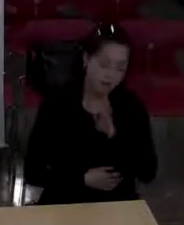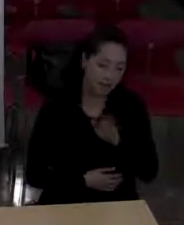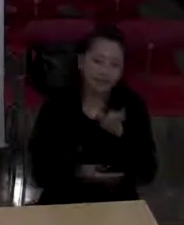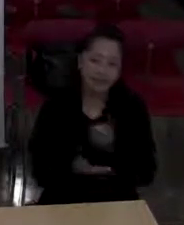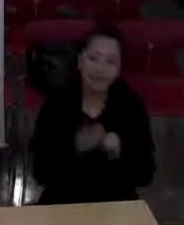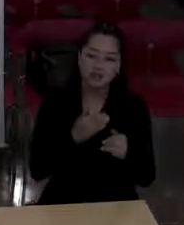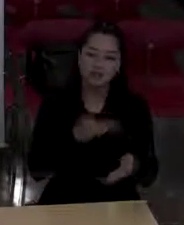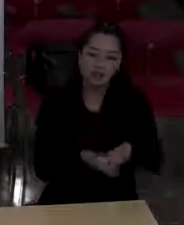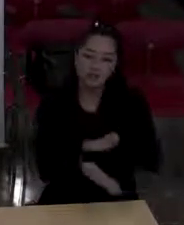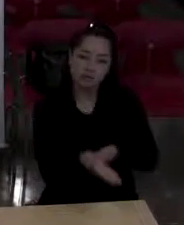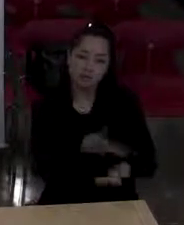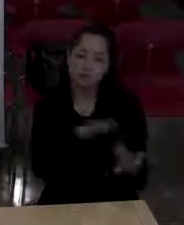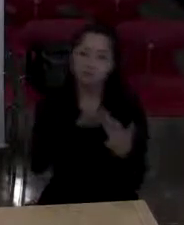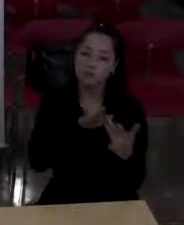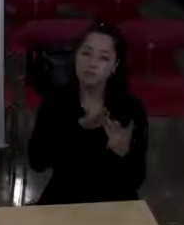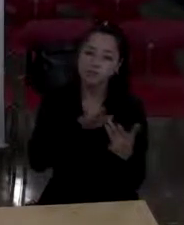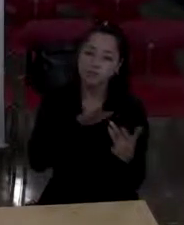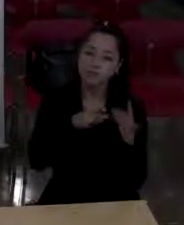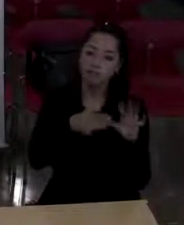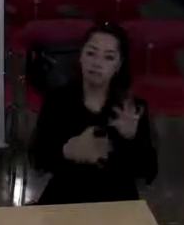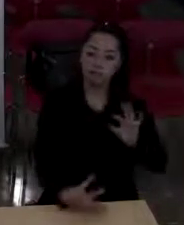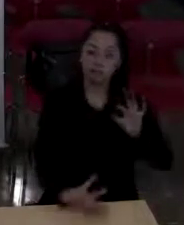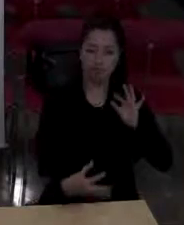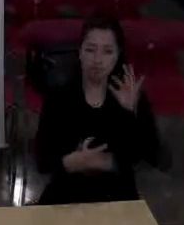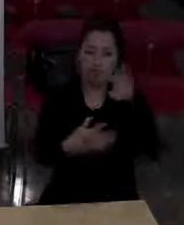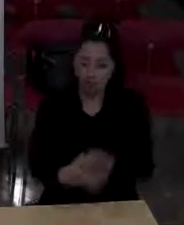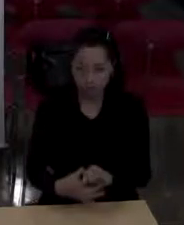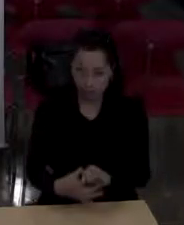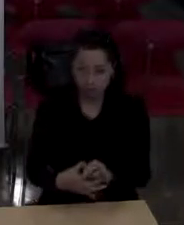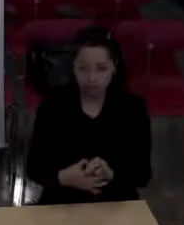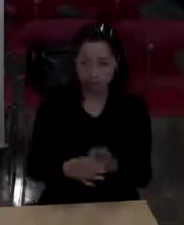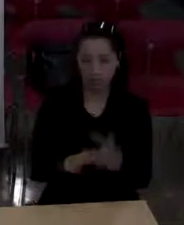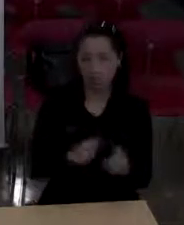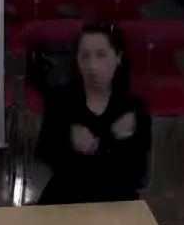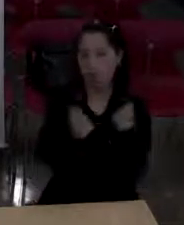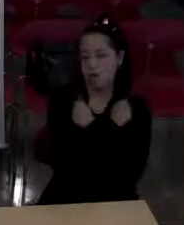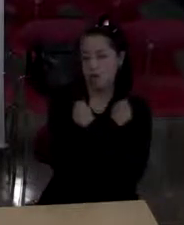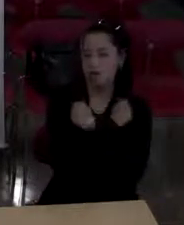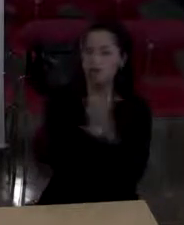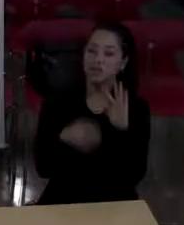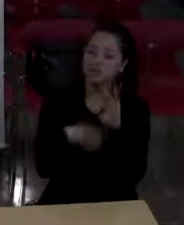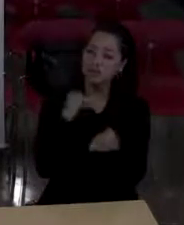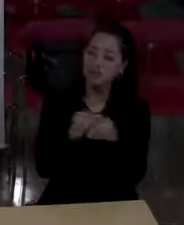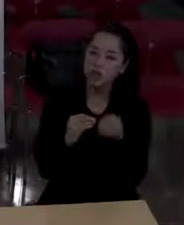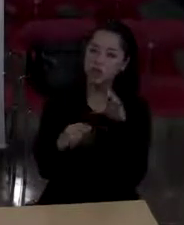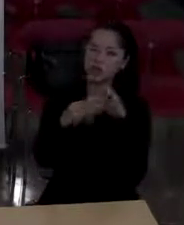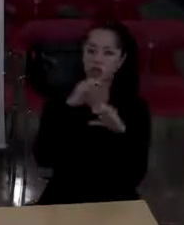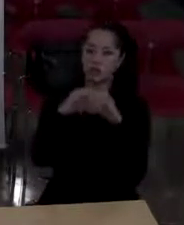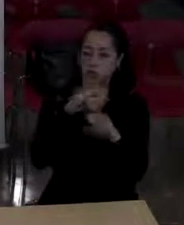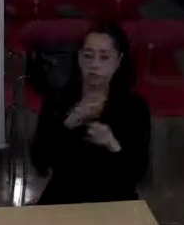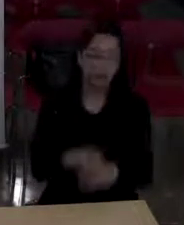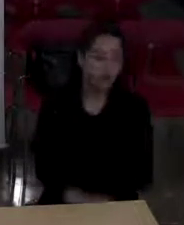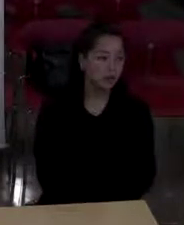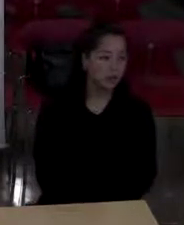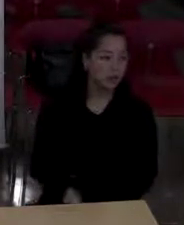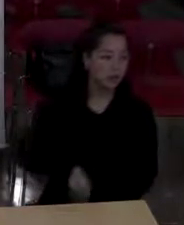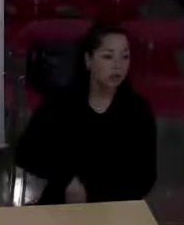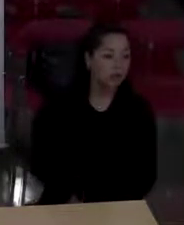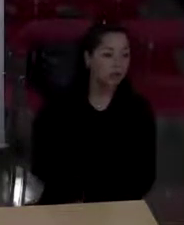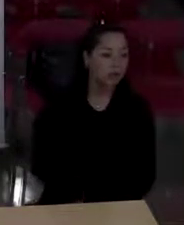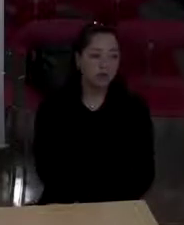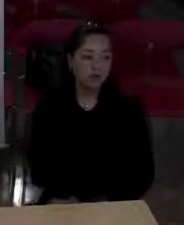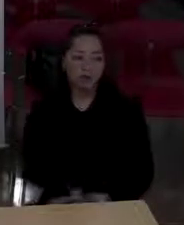de vínculos afectivos y la construcción del mundo social. a través del comportamiento variado como el llanto,